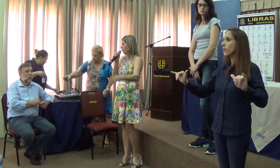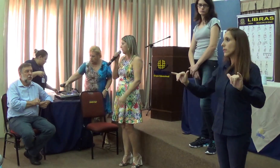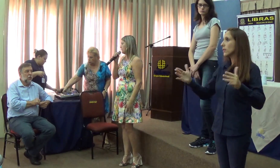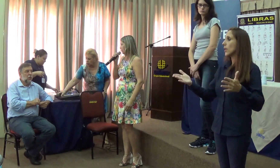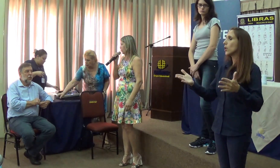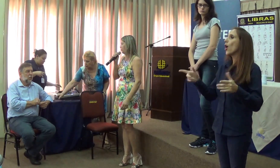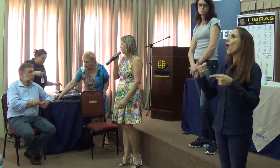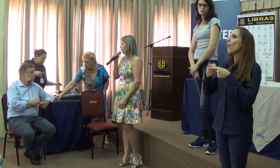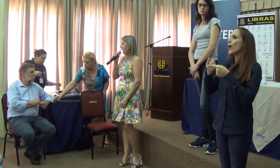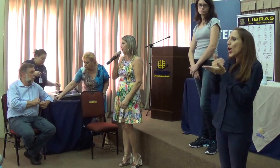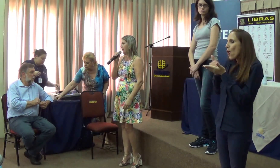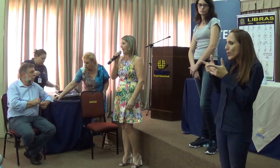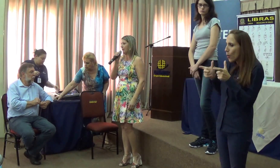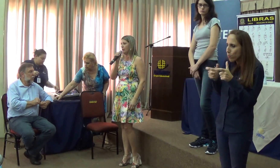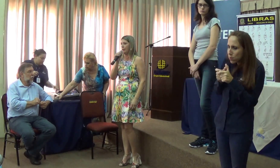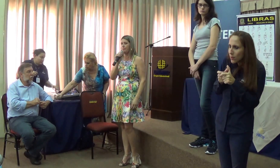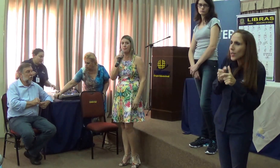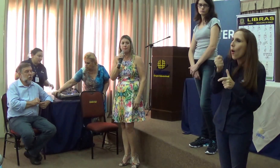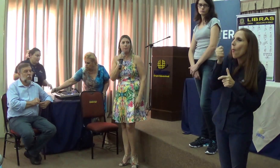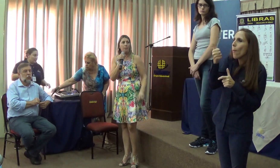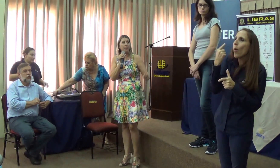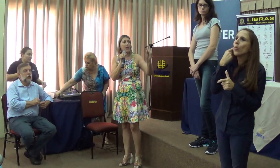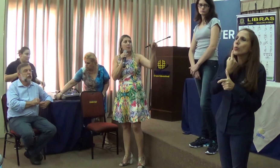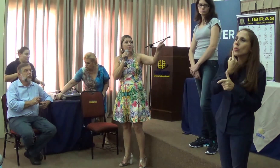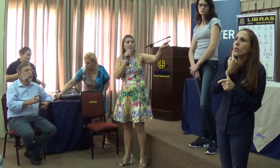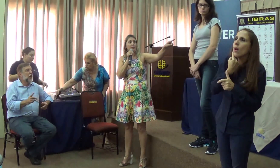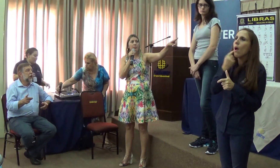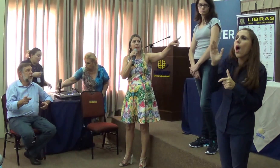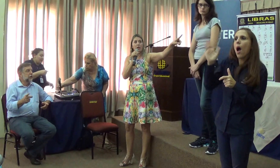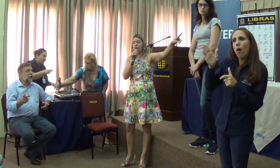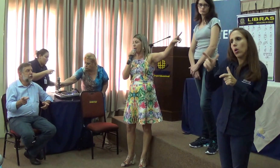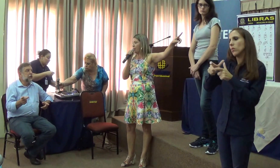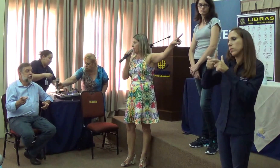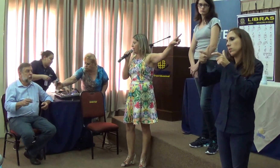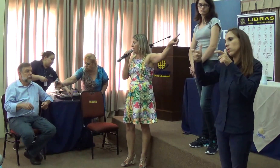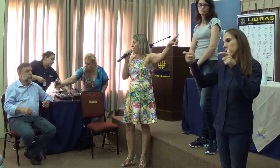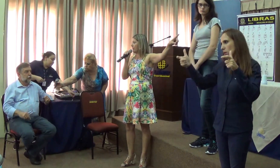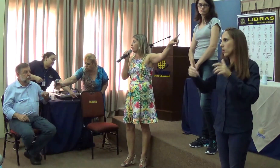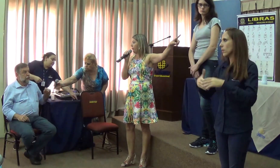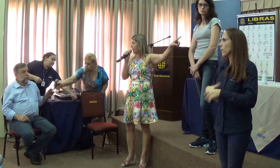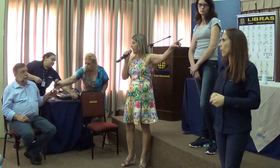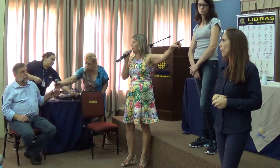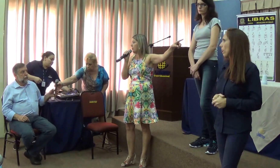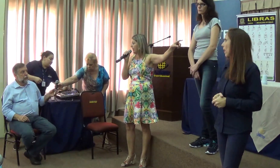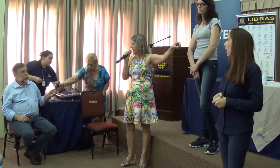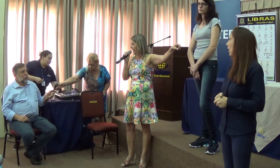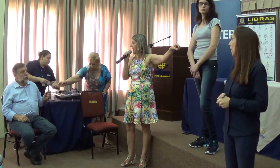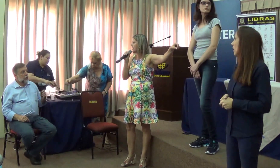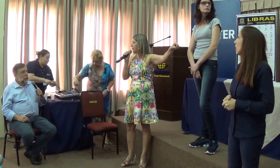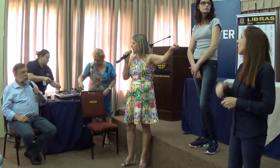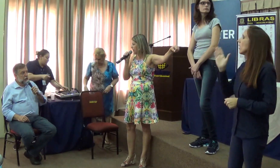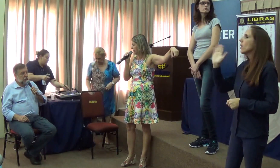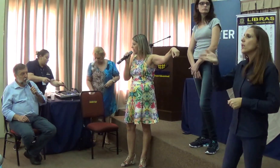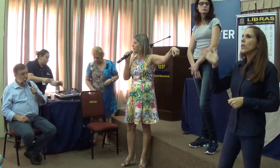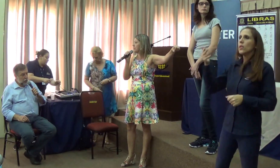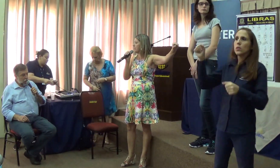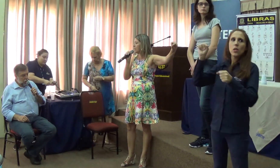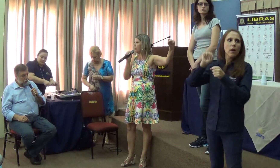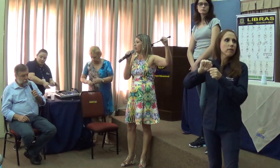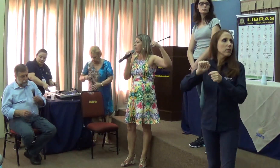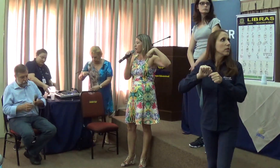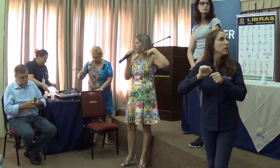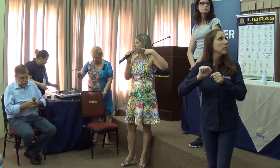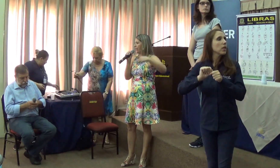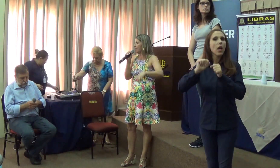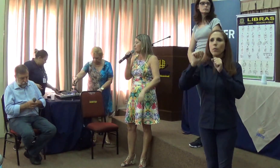surdo e hoje nós estamos bem ampliado aí. Deixa eu falar, já fizemos matérias, apareceu na